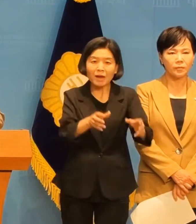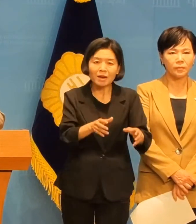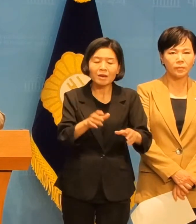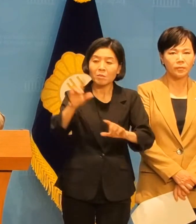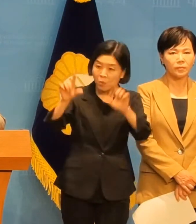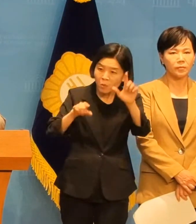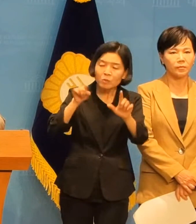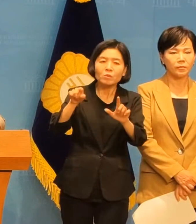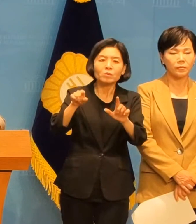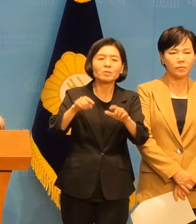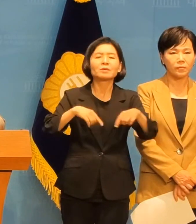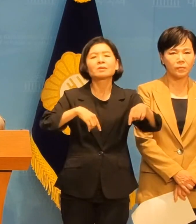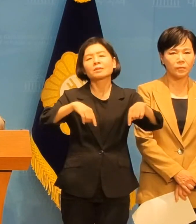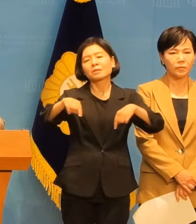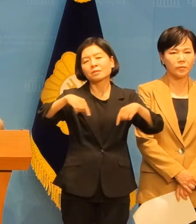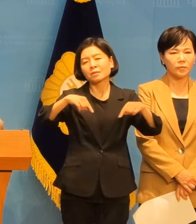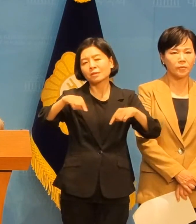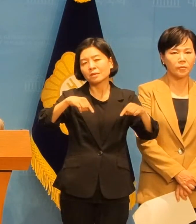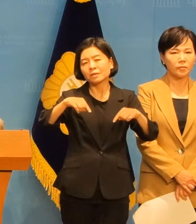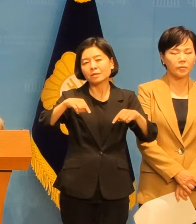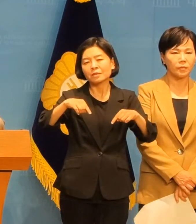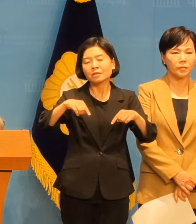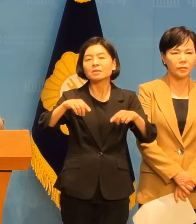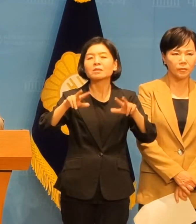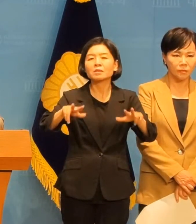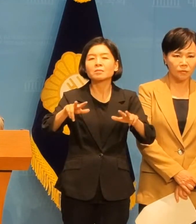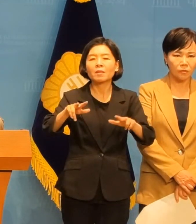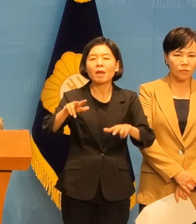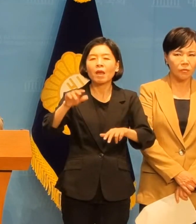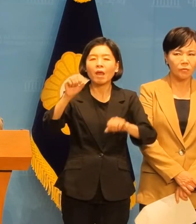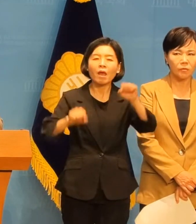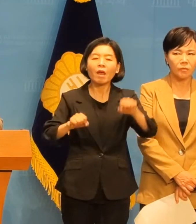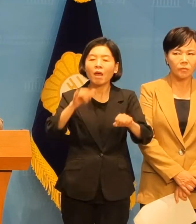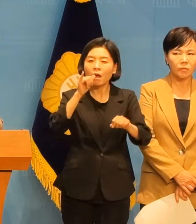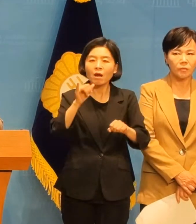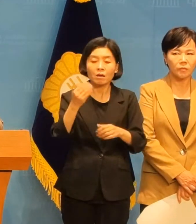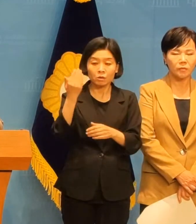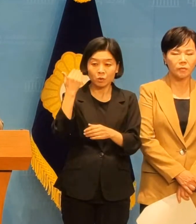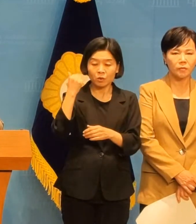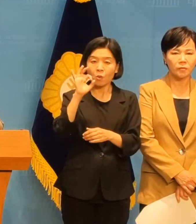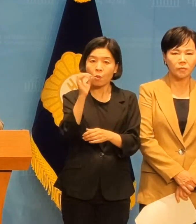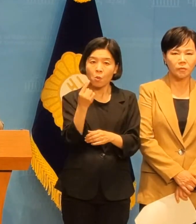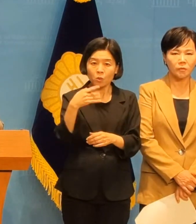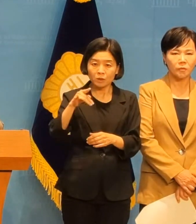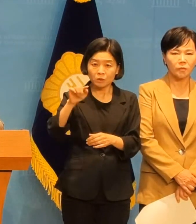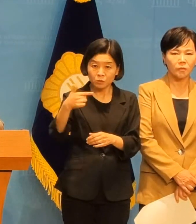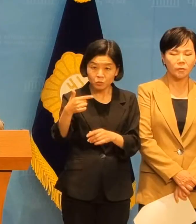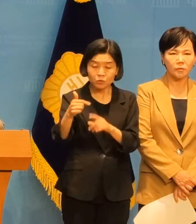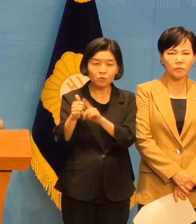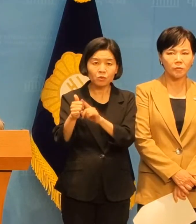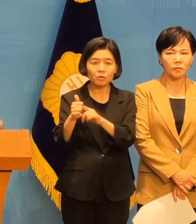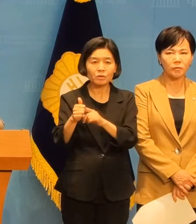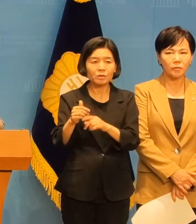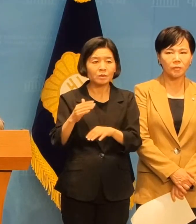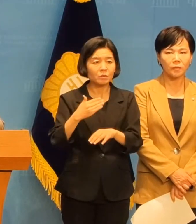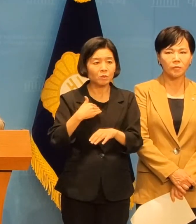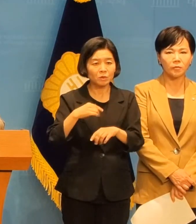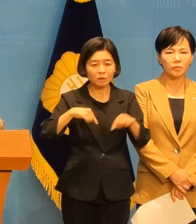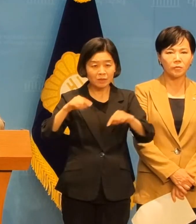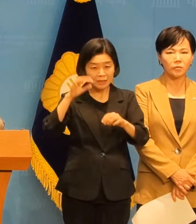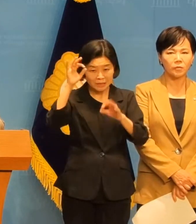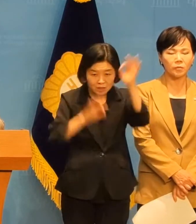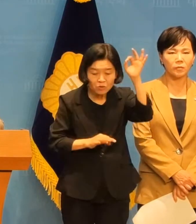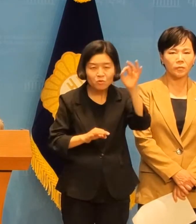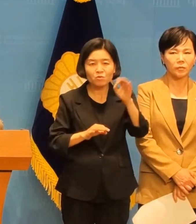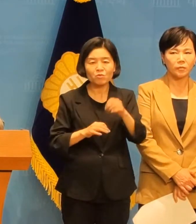또다시 정치적으로도 행해지고 있습니다. 최근에 오세훈 시장이 자신의 실정과 무능을